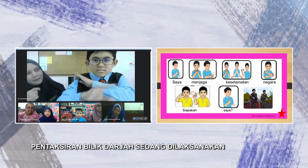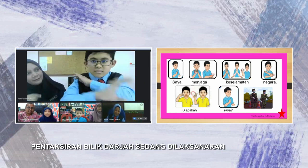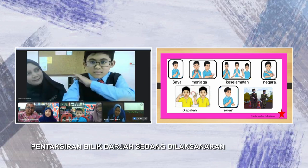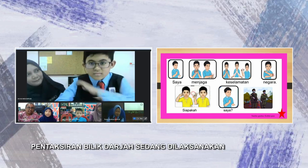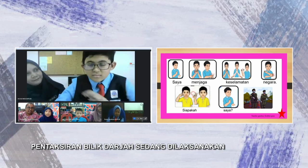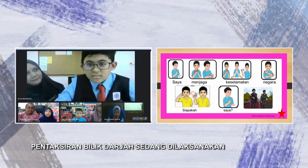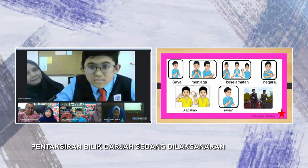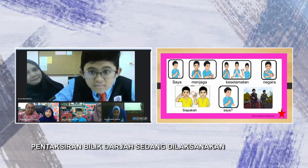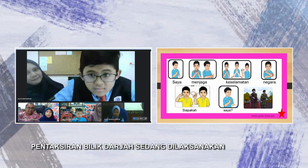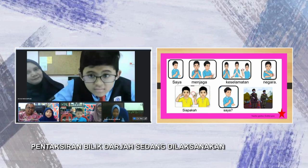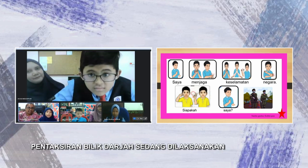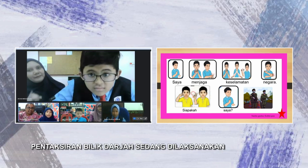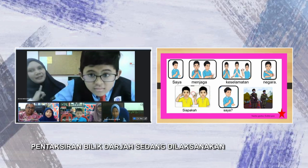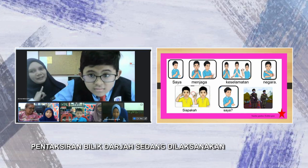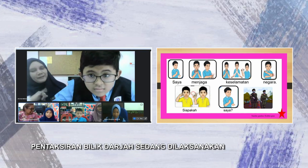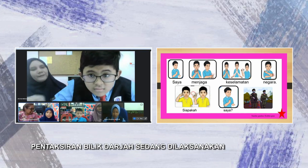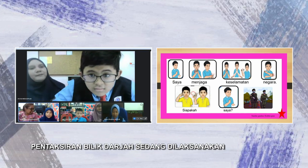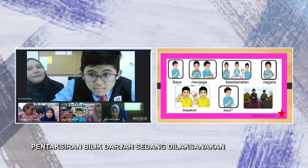seorang.